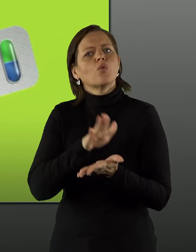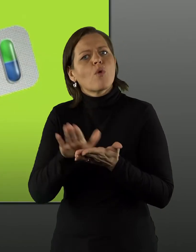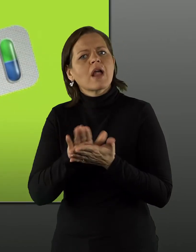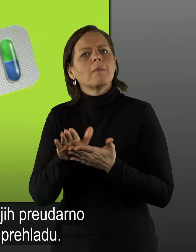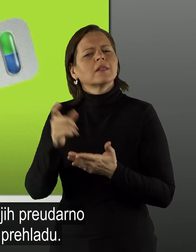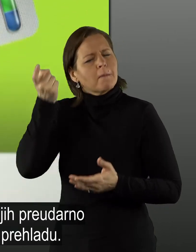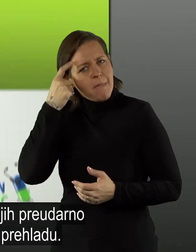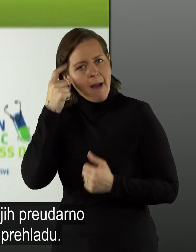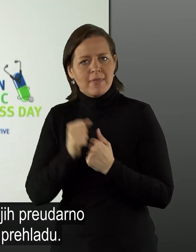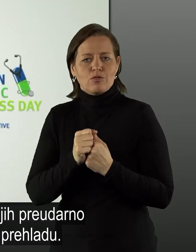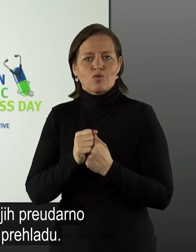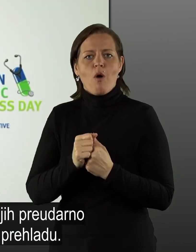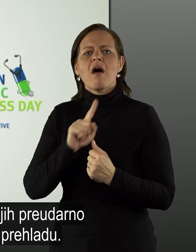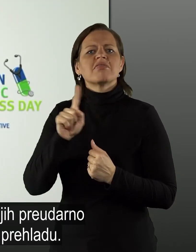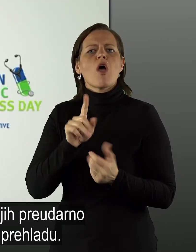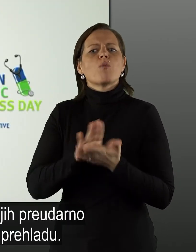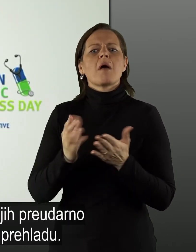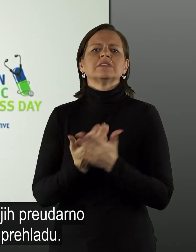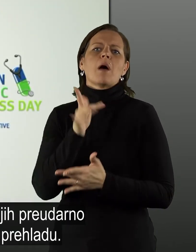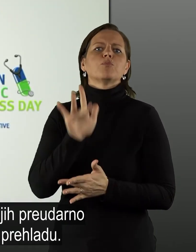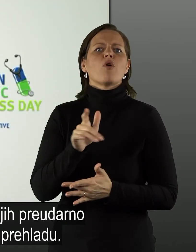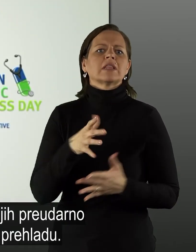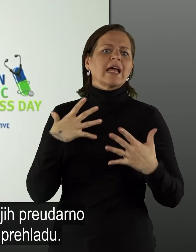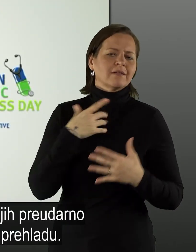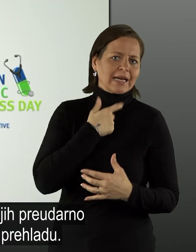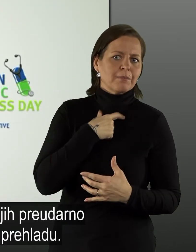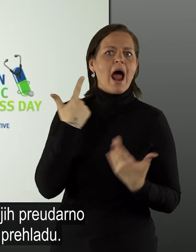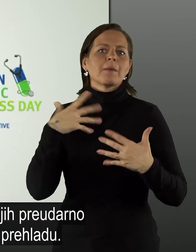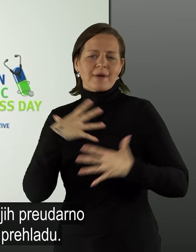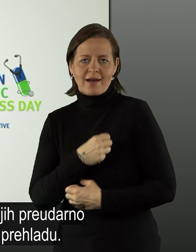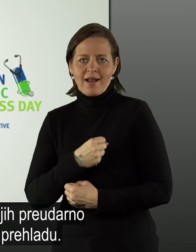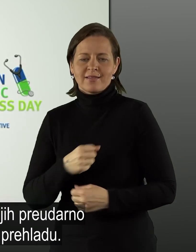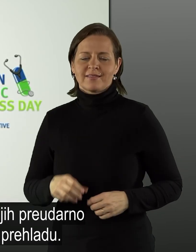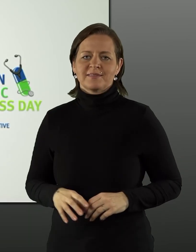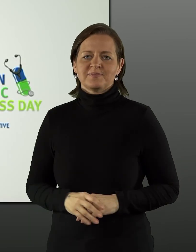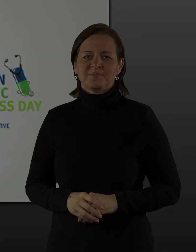učinki. Antibiotiki. Uporabljajte jih preudarno in nikoli proti gripi ali prehladu.